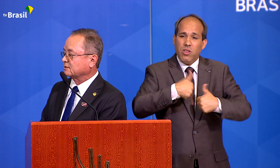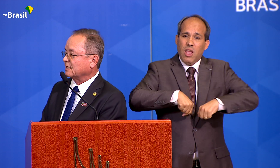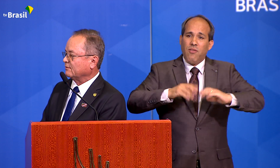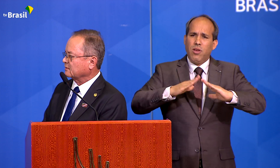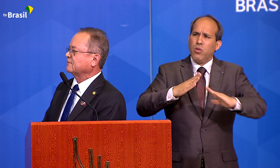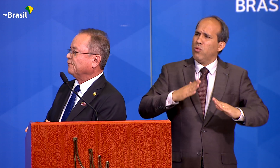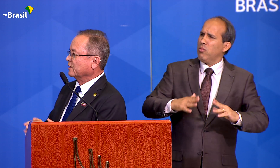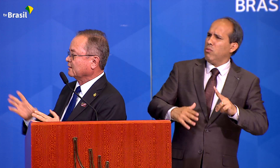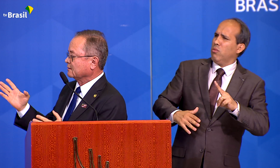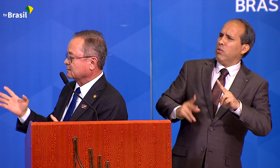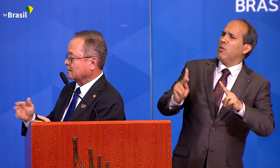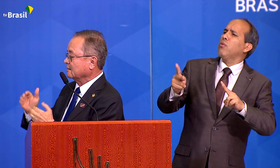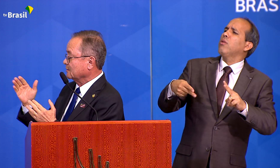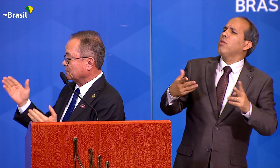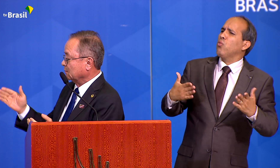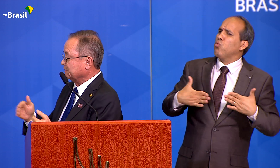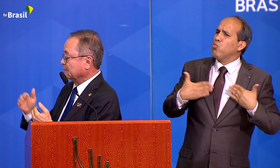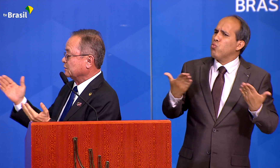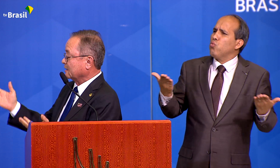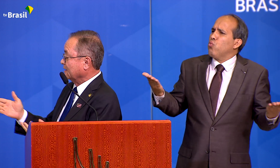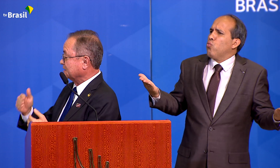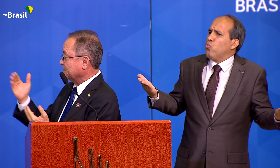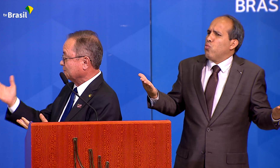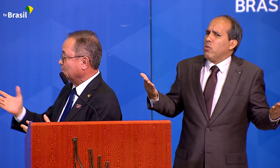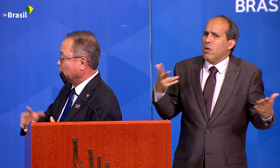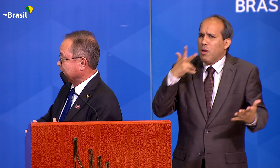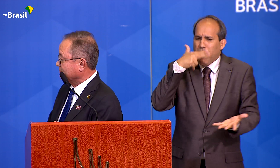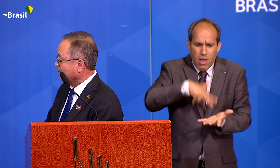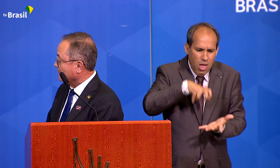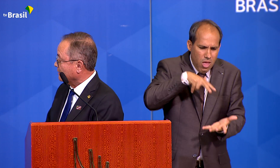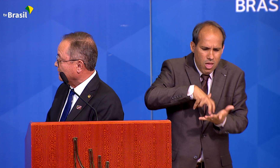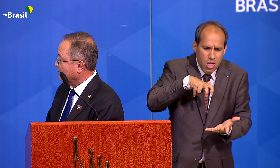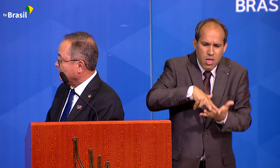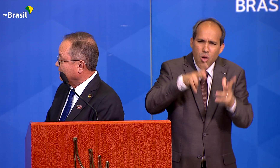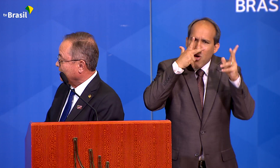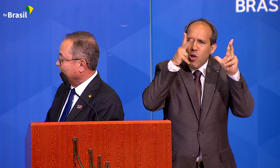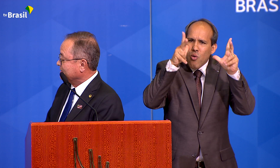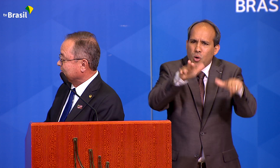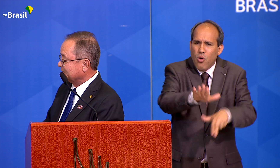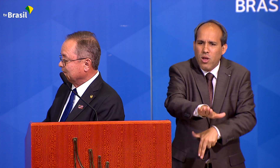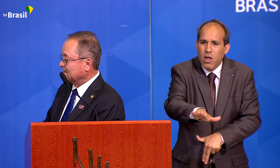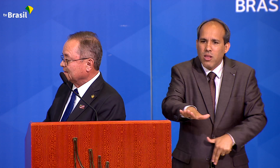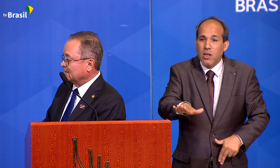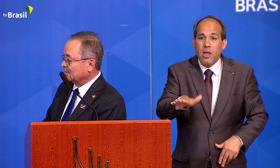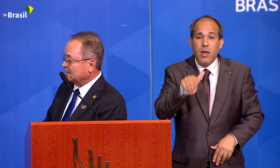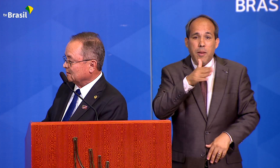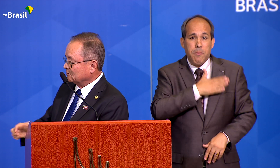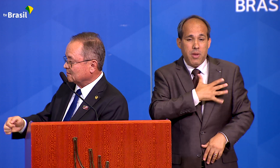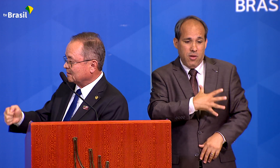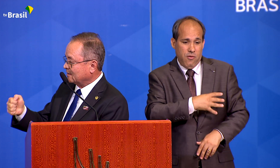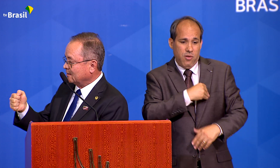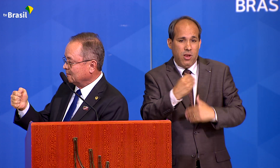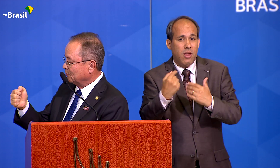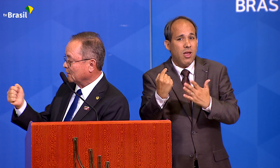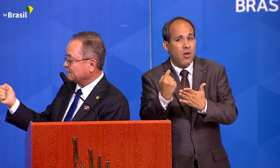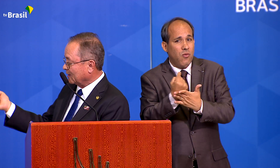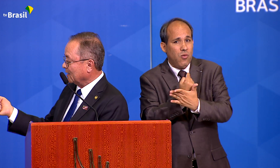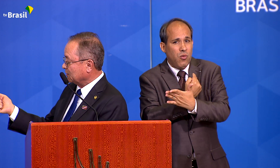assustei do que estava aqui que foi criança Quem chama sempre de criança mas é uma moça ela disse